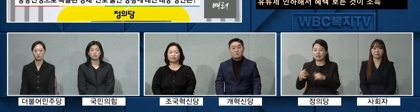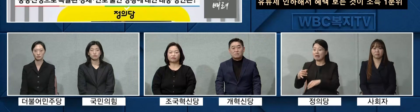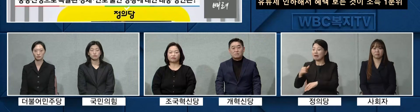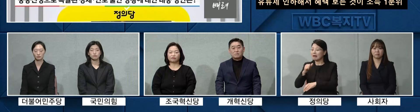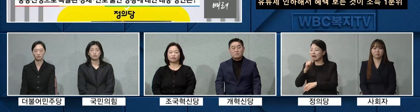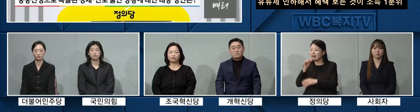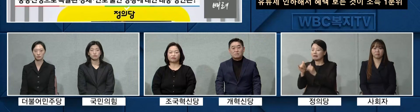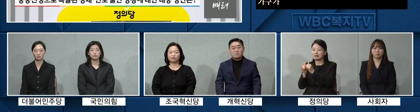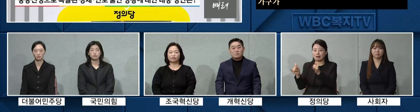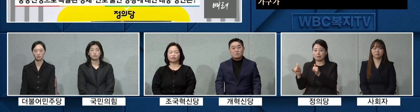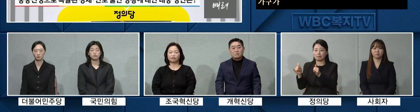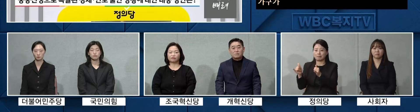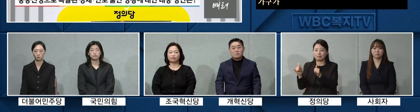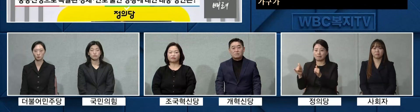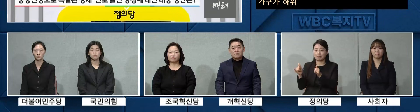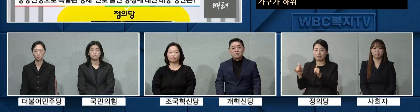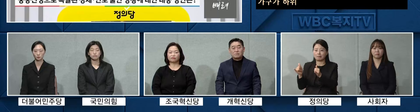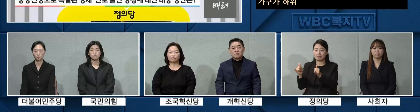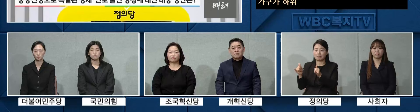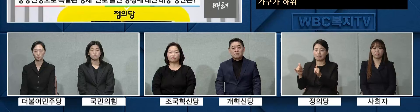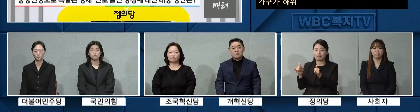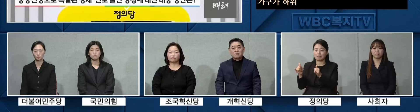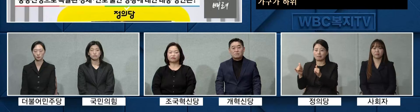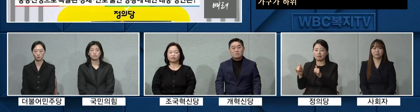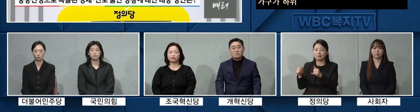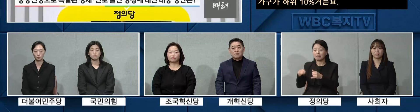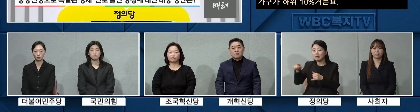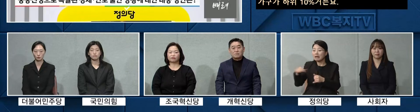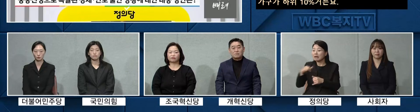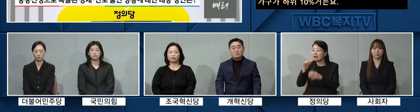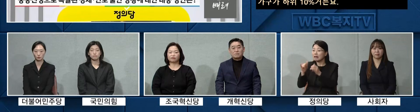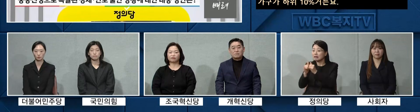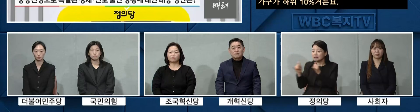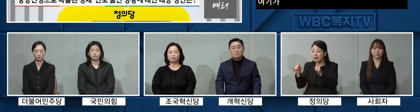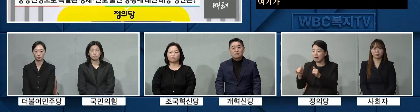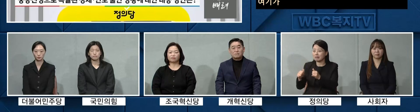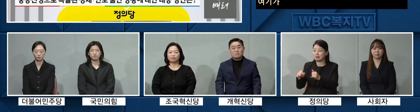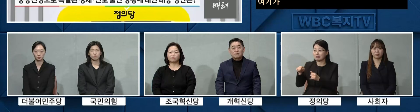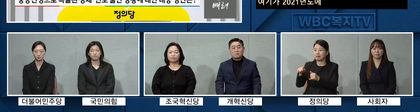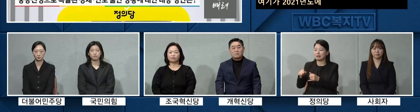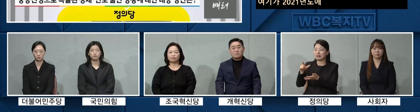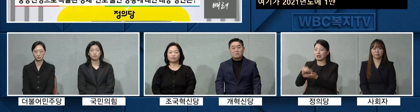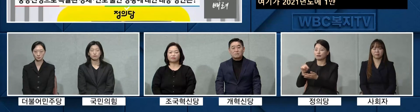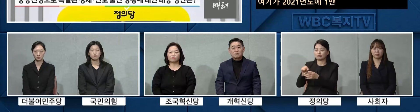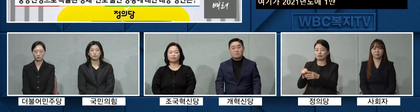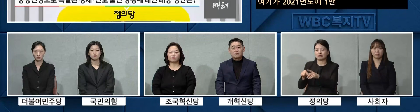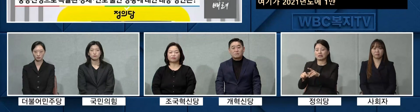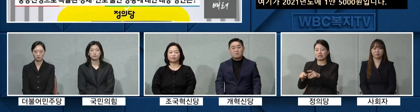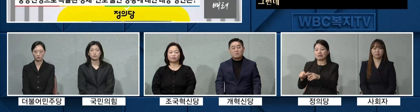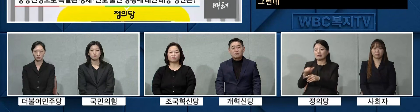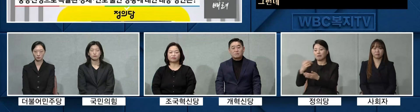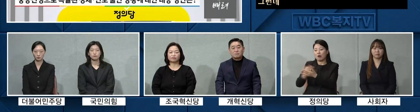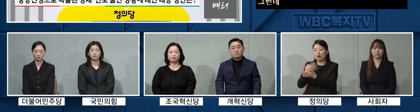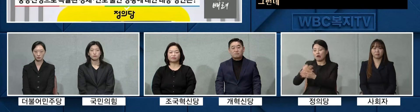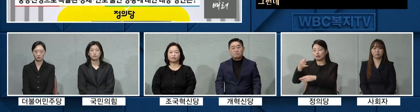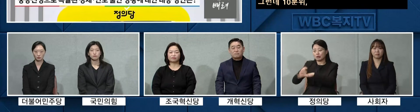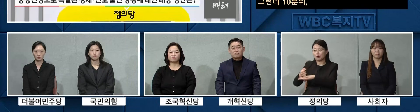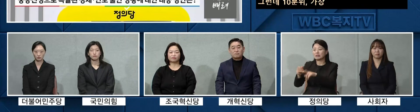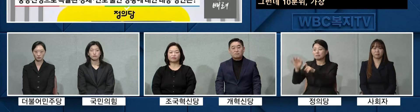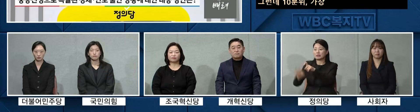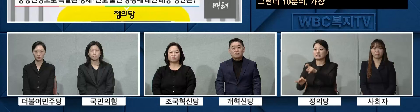10%거든요. 여기가 2021년도에 1만 5천 원입니다. 근데 10분위, 가장 최상층에 있는